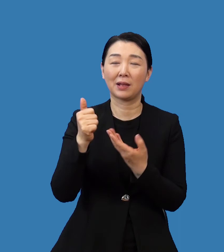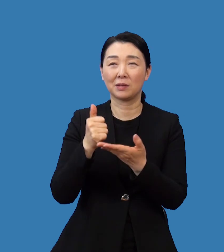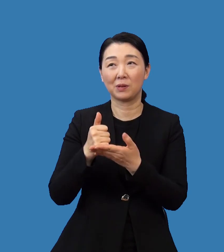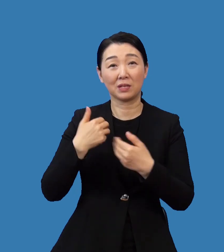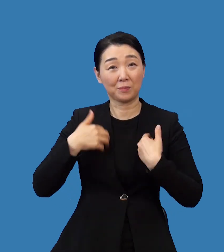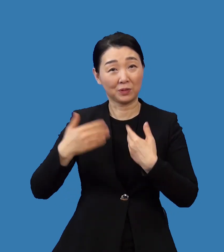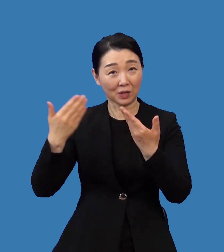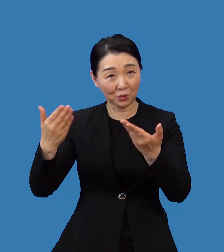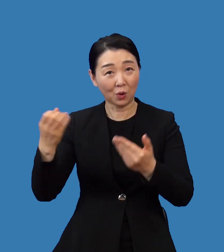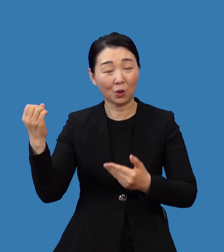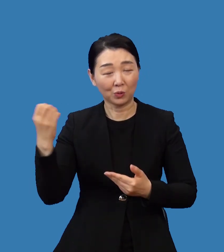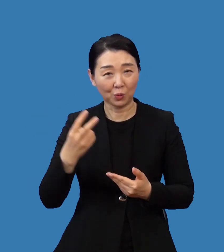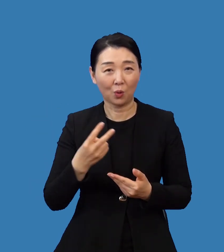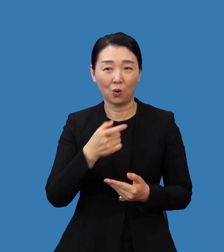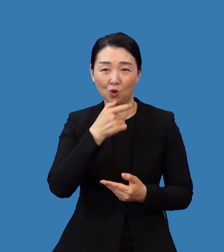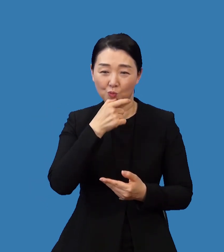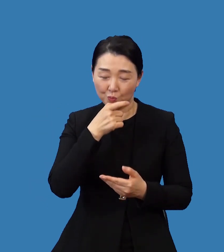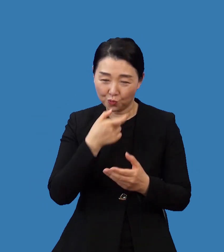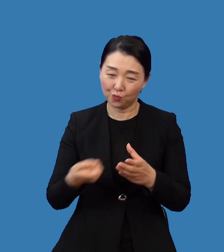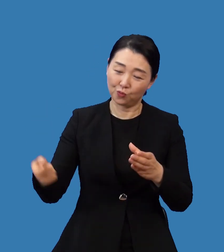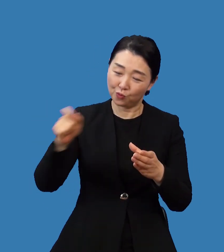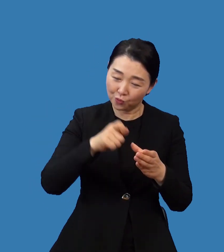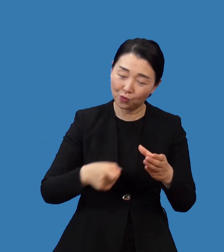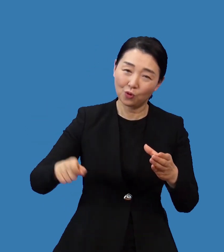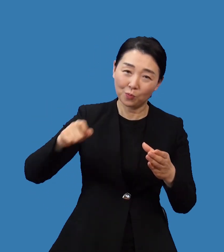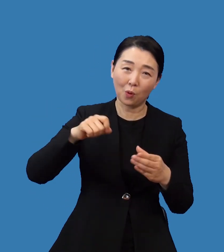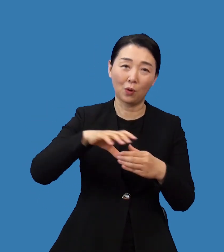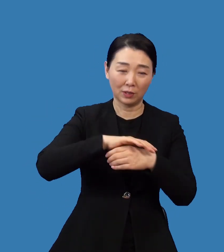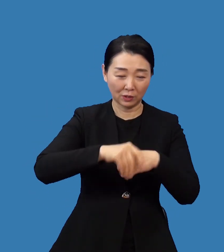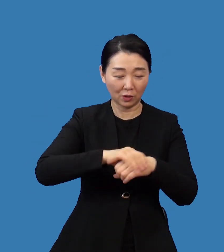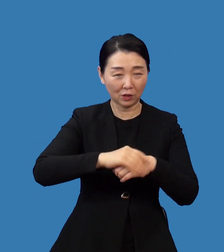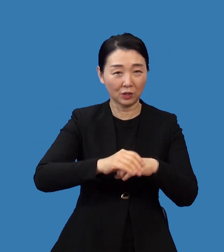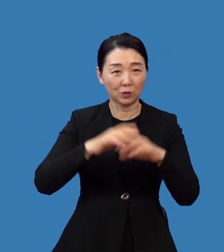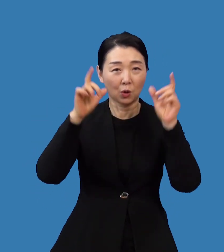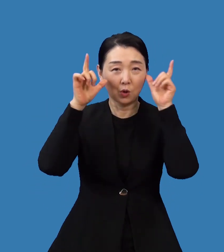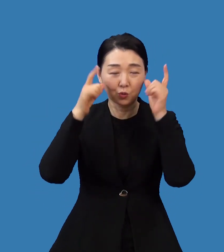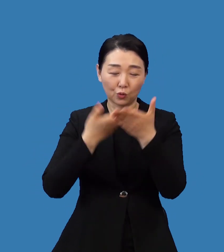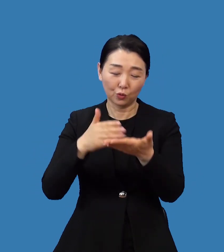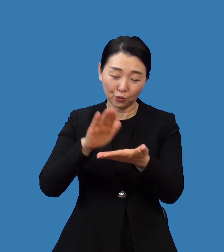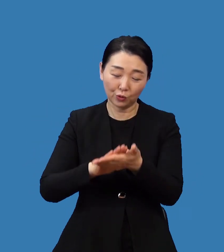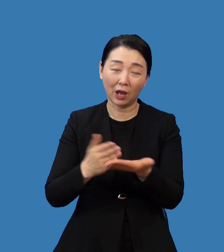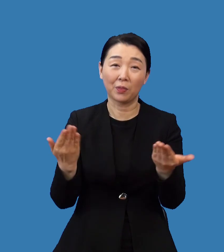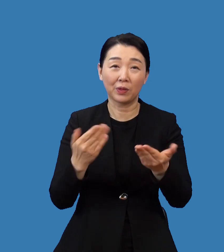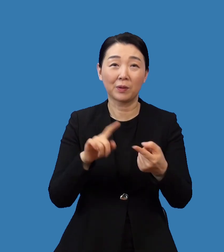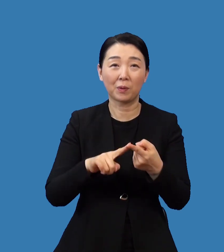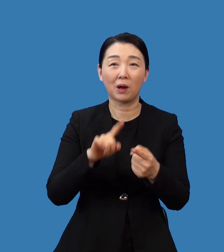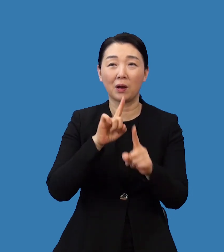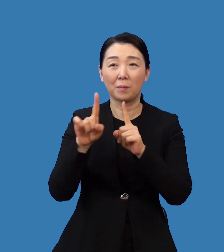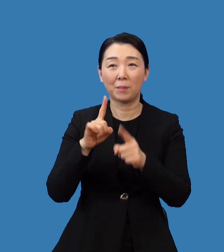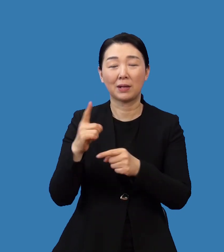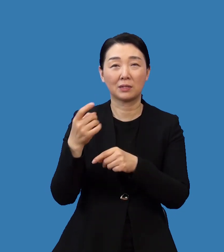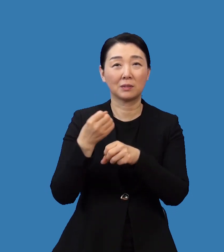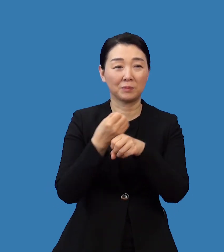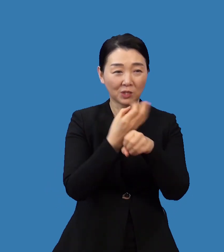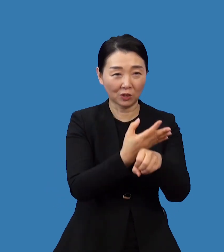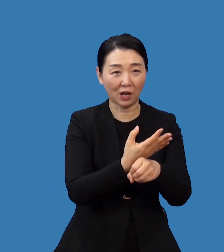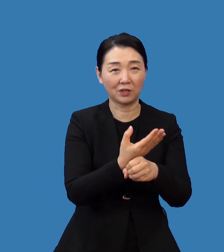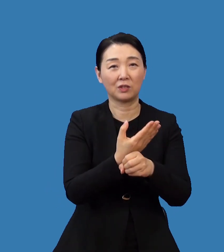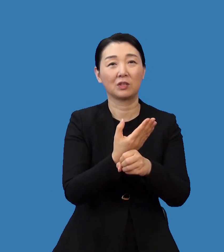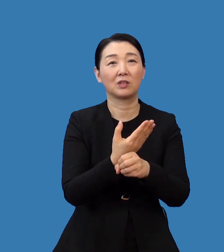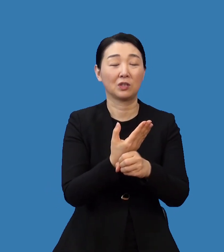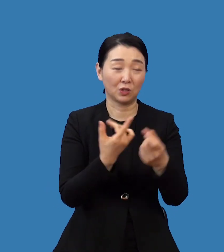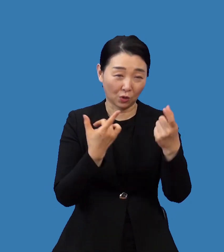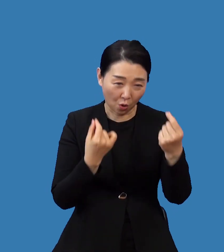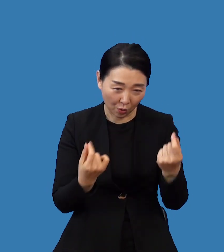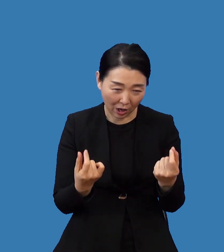것과 설거지하는 것과 구두를 수선하는 일들이 말씀 전하는 일과